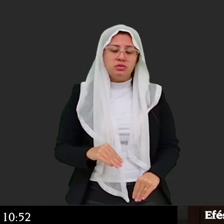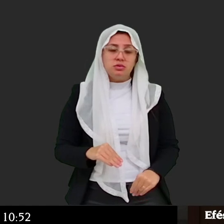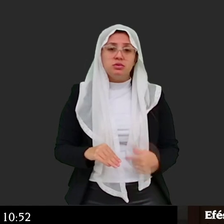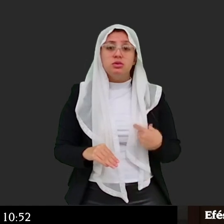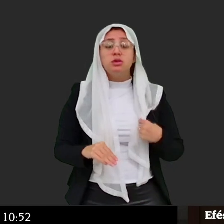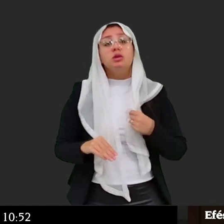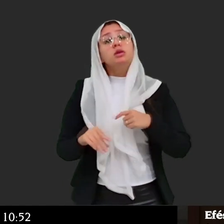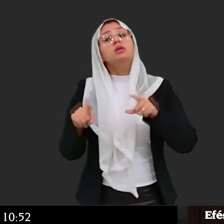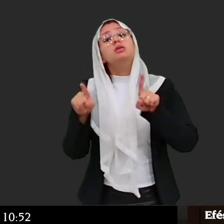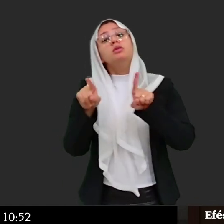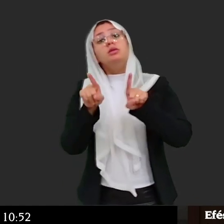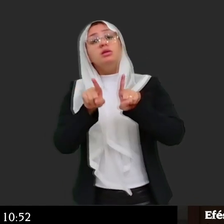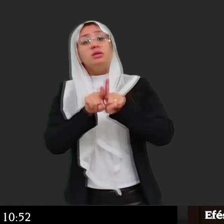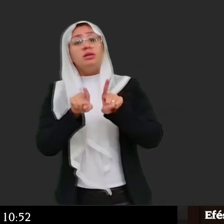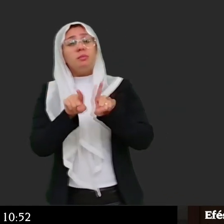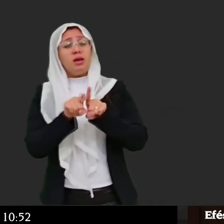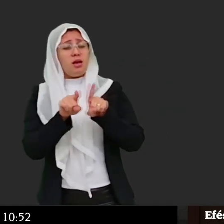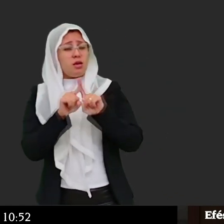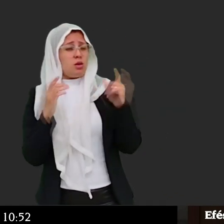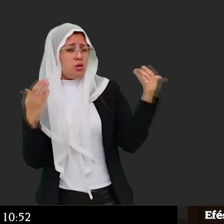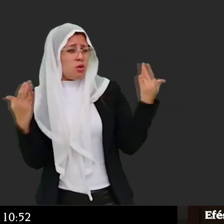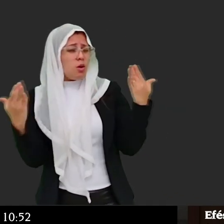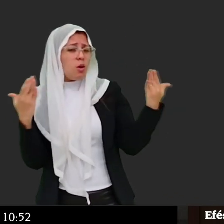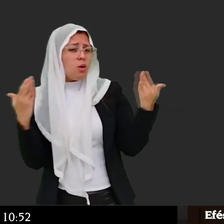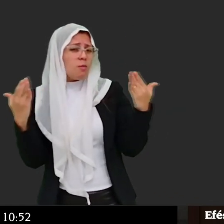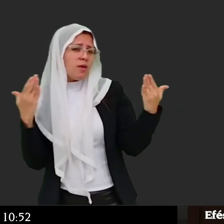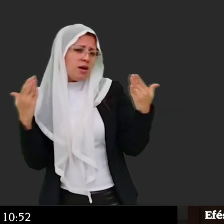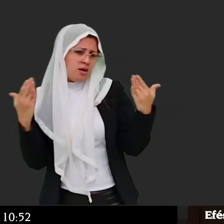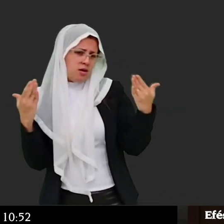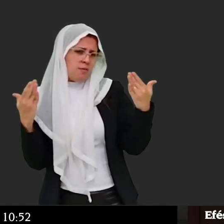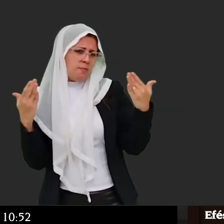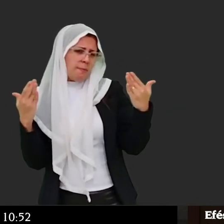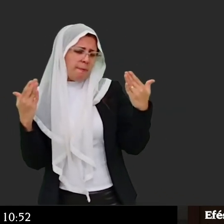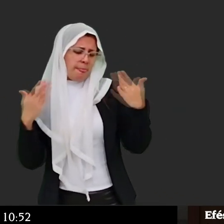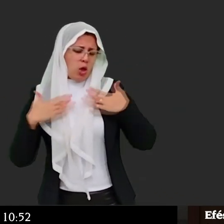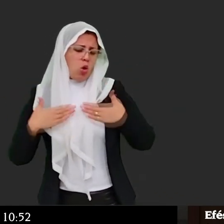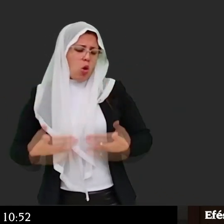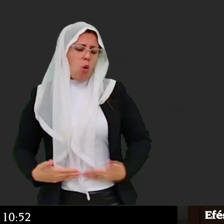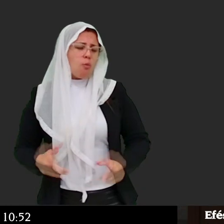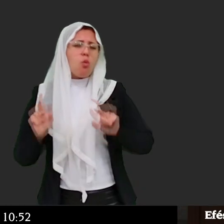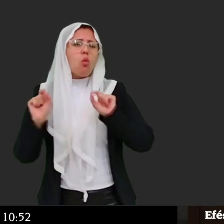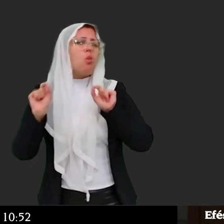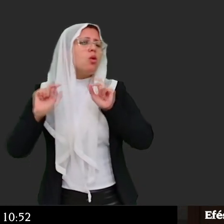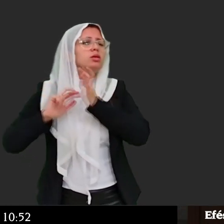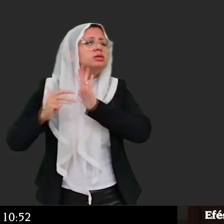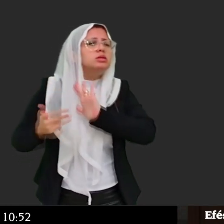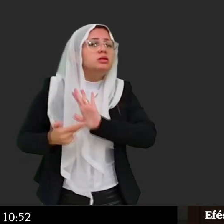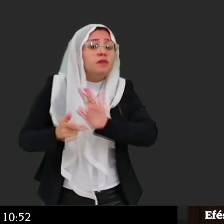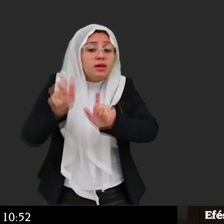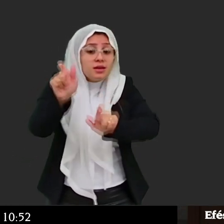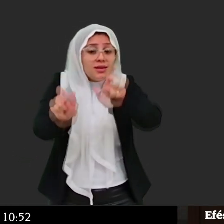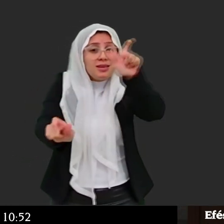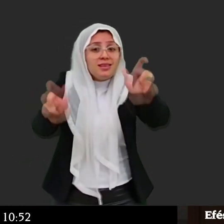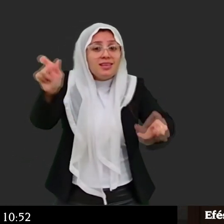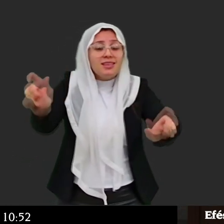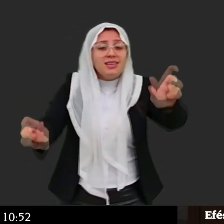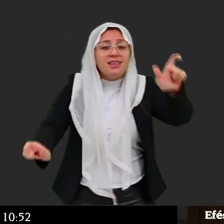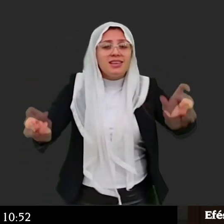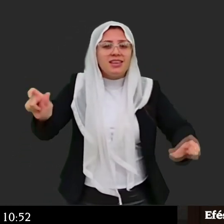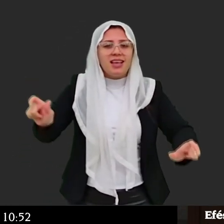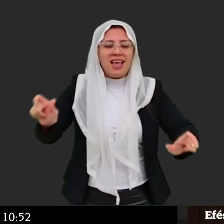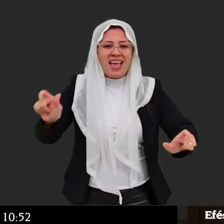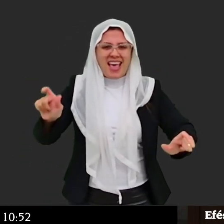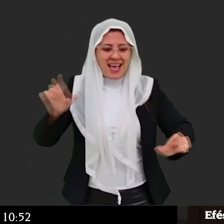irmãos, assim é este corpo também. O corpo que é a igreja é composto por membros, que cada um é um